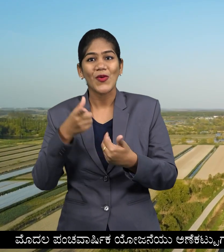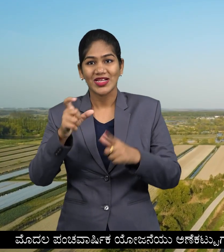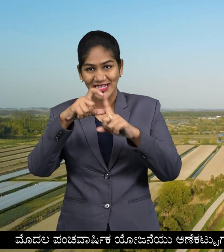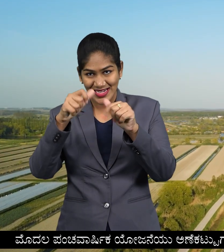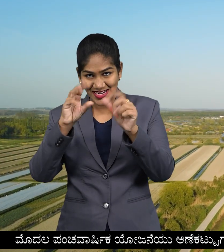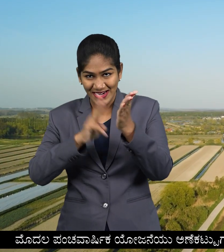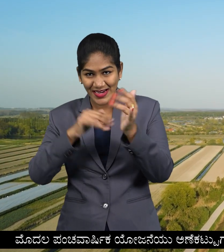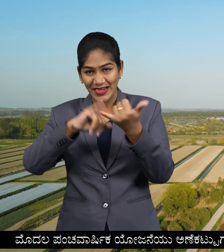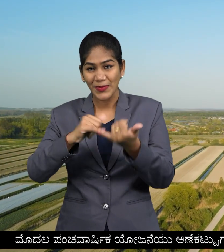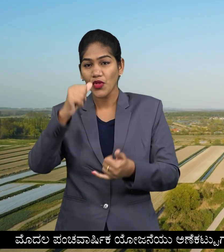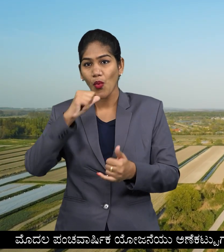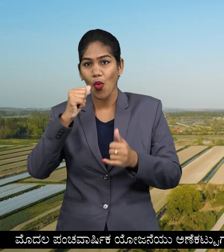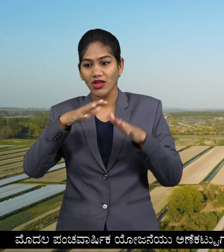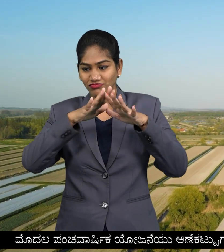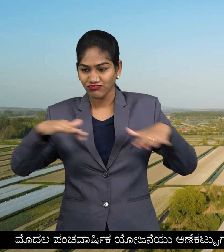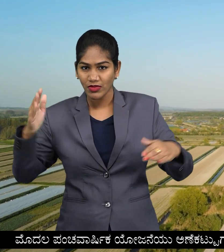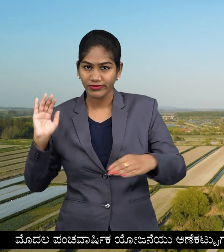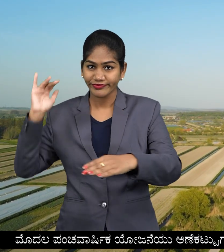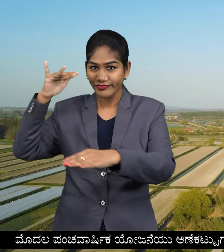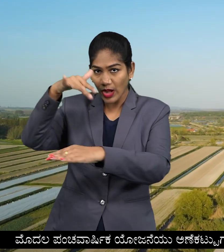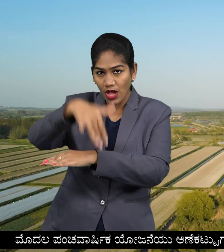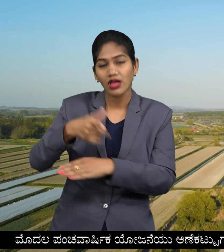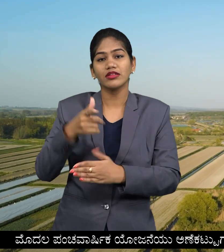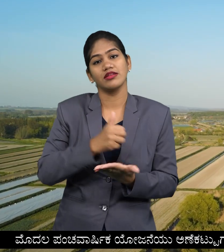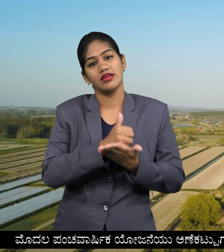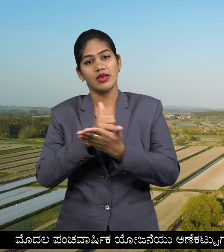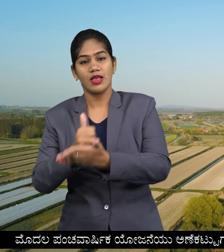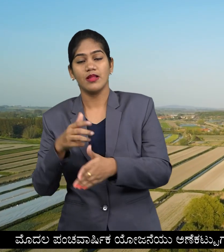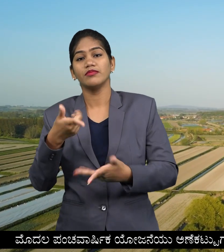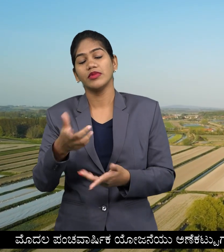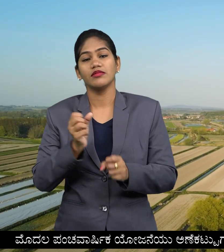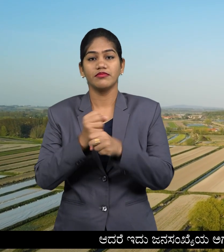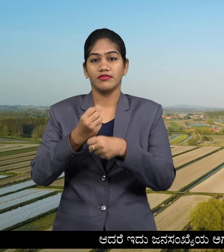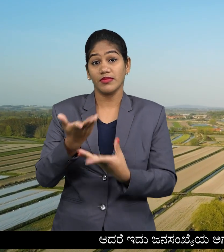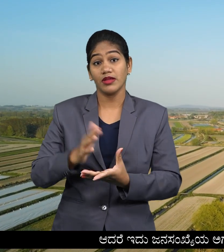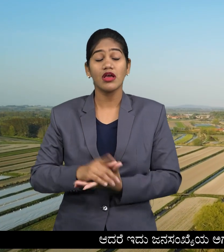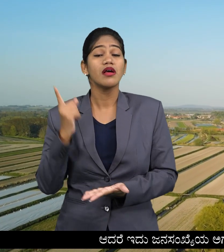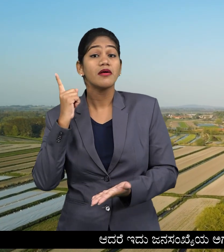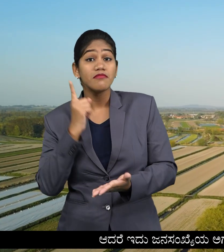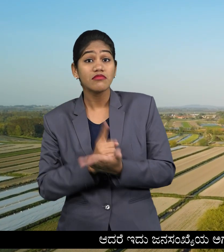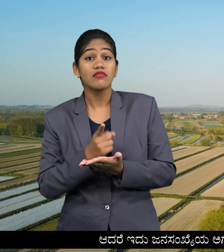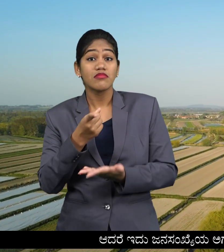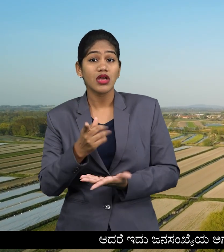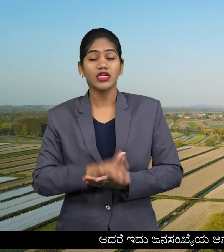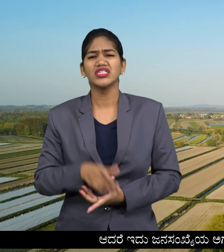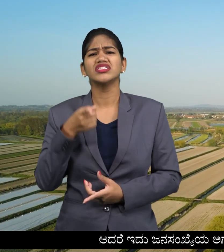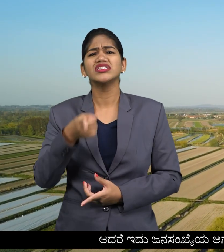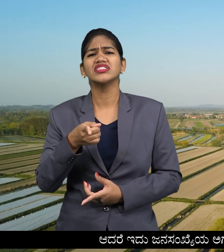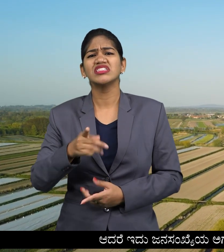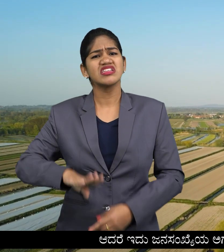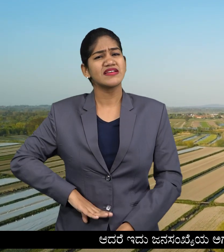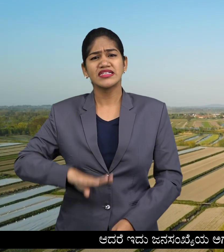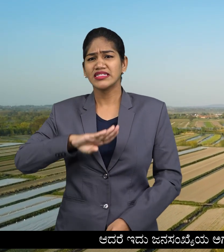ಸುಧಾರಿಸುವತ್ತ ಗಮನ ಹರಿಸಿತು. ಆದರೆ ಇದು ಜನಸಂಖ್ಯೆಯ